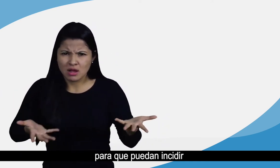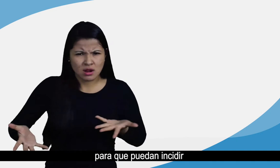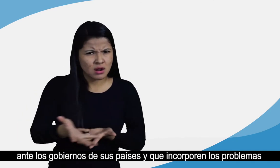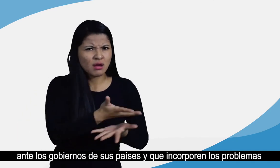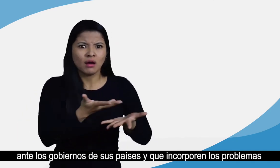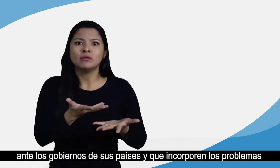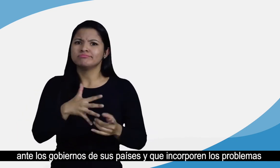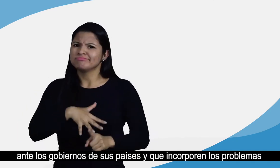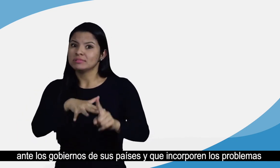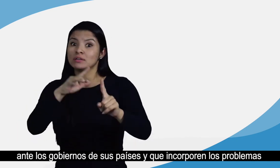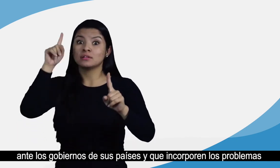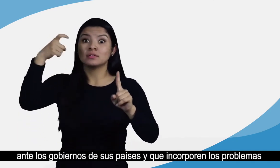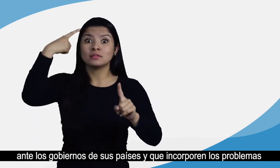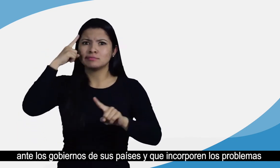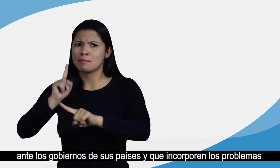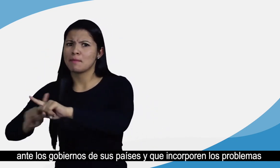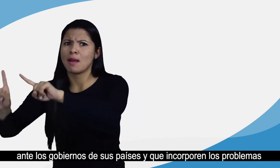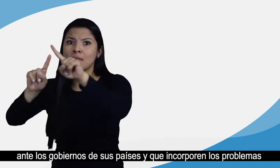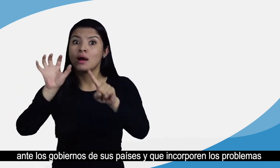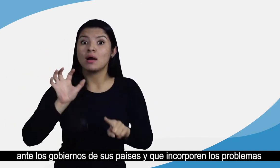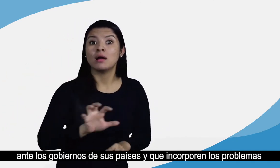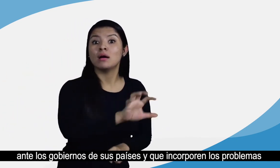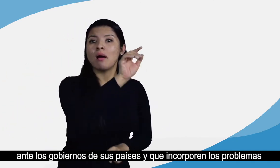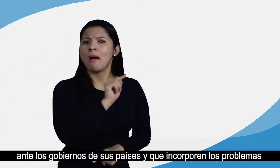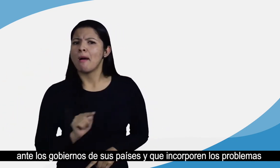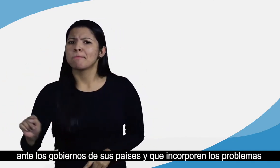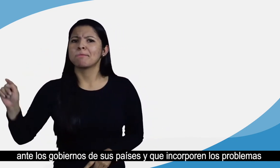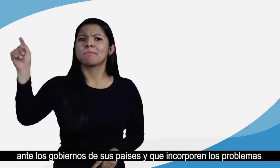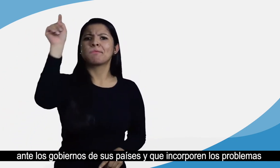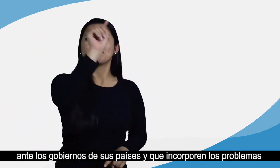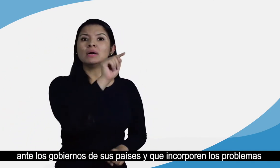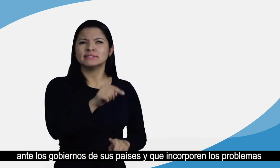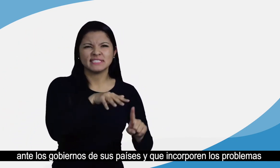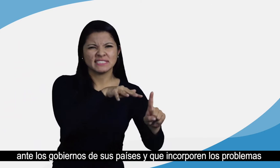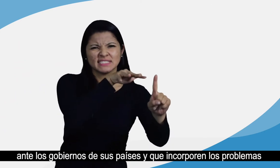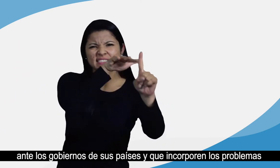ante los gobiernos de sus países y que incorporen los problemas